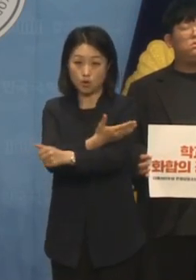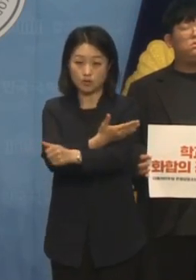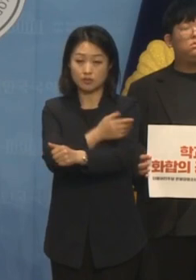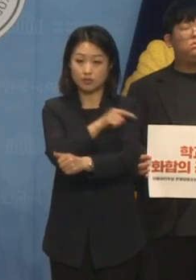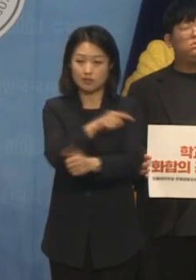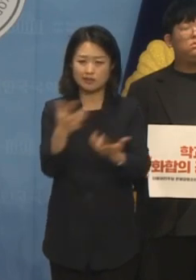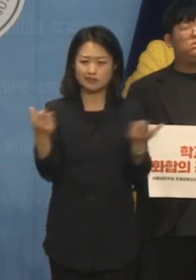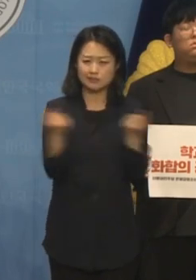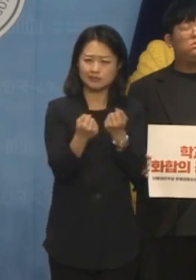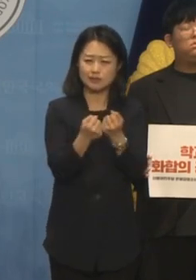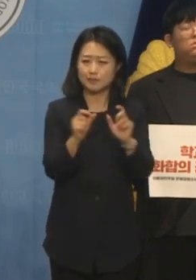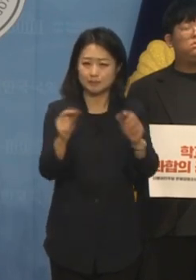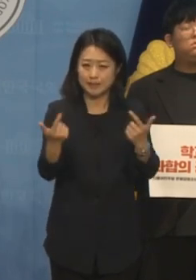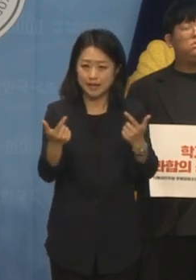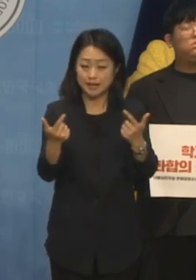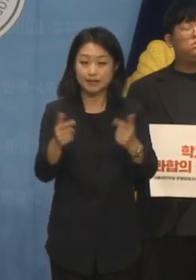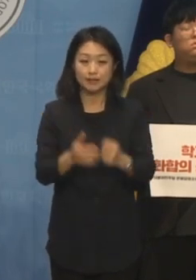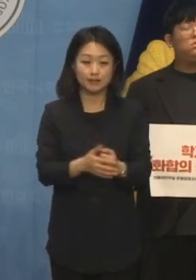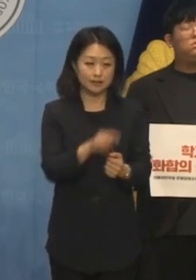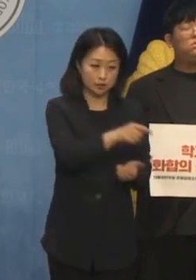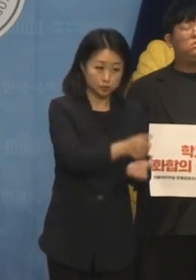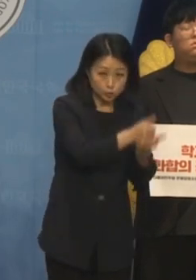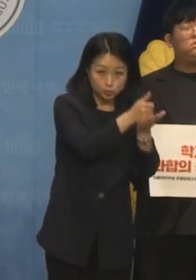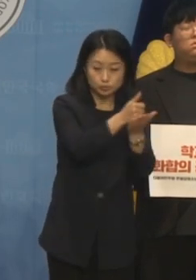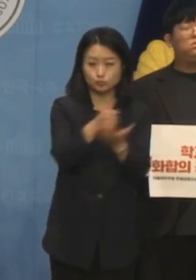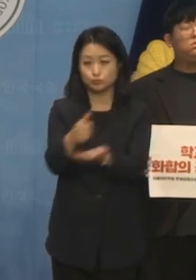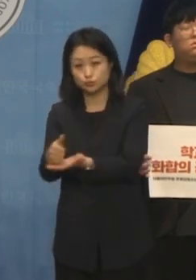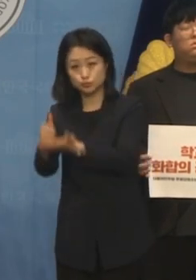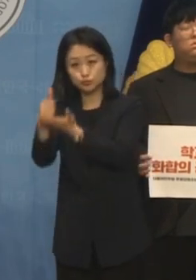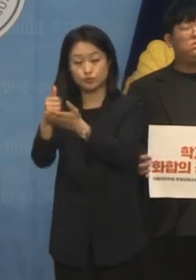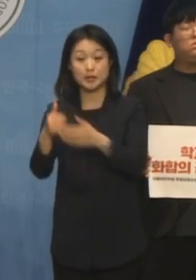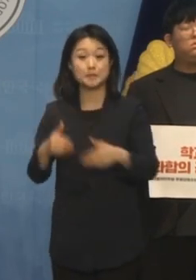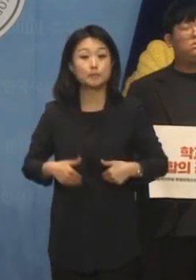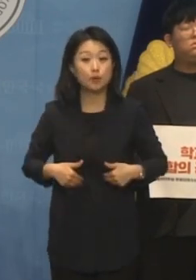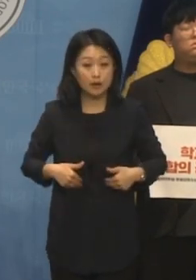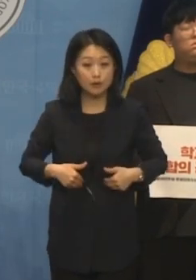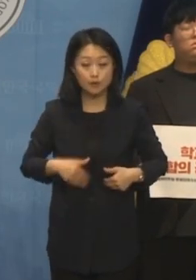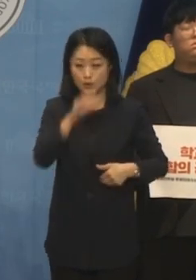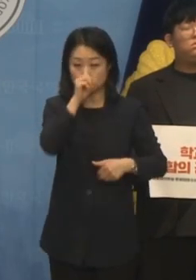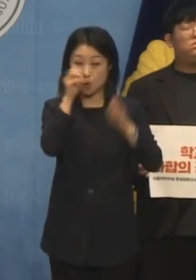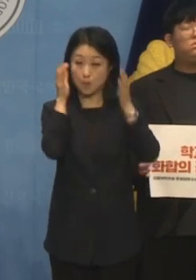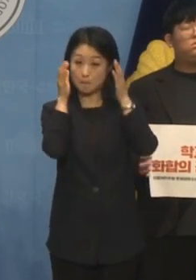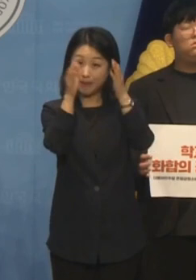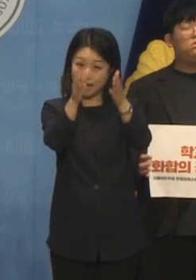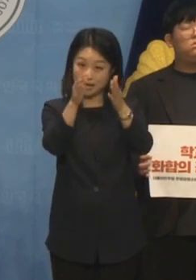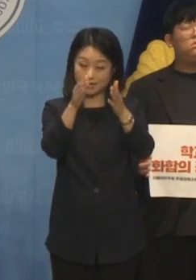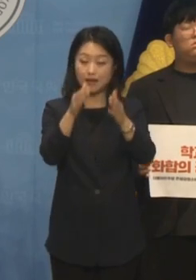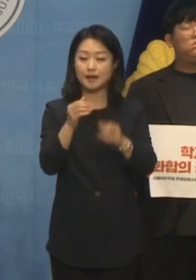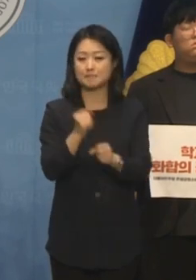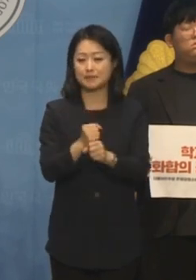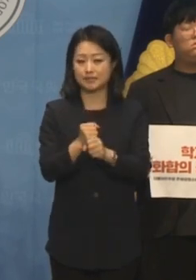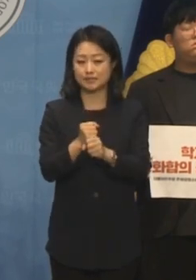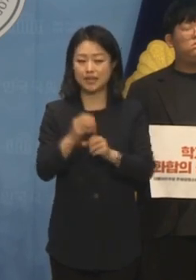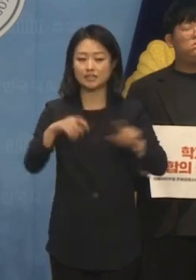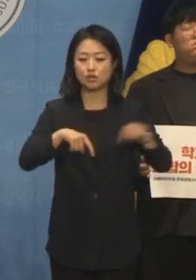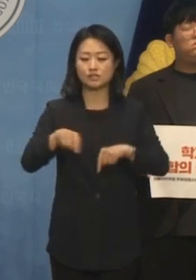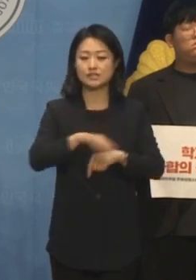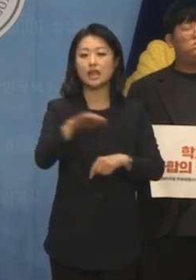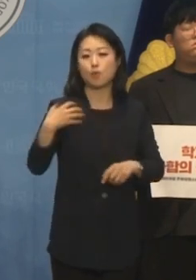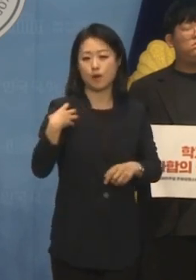않는다고 생각합니다. 두 가지 모두 존중받는 길을 모색하고 그 방향을 제시하는 게 정치의 역할이지 않을까